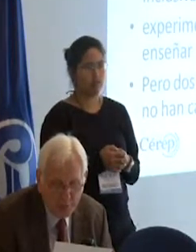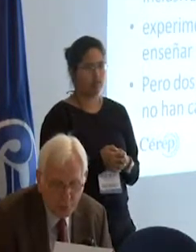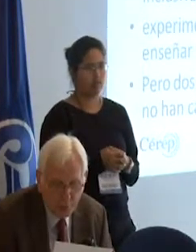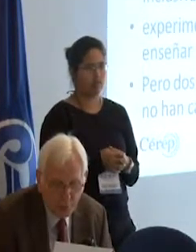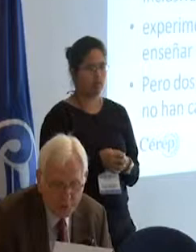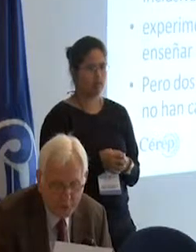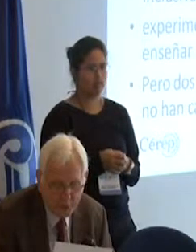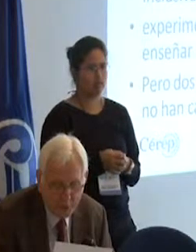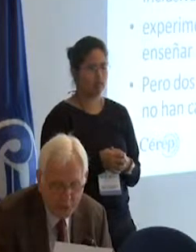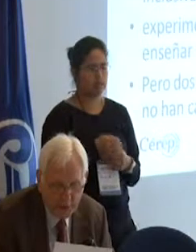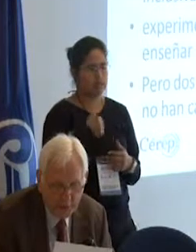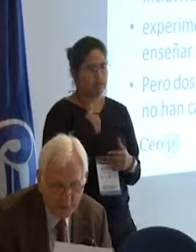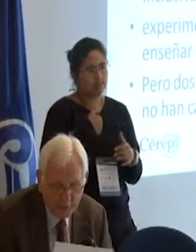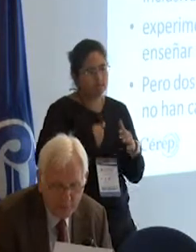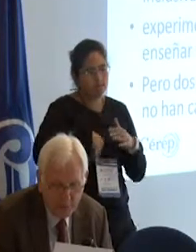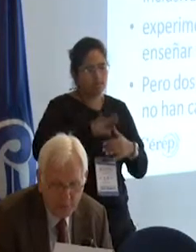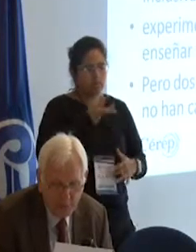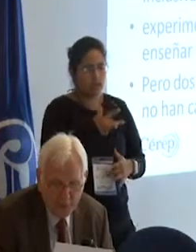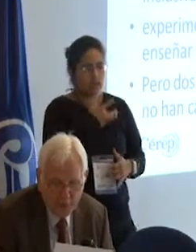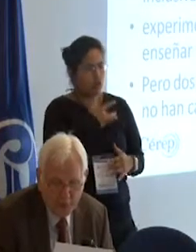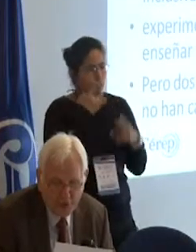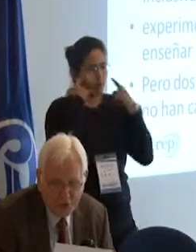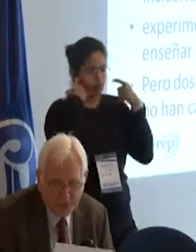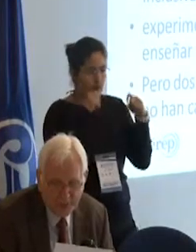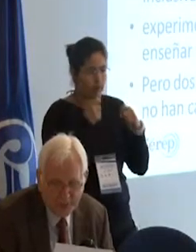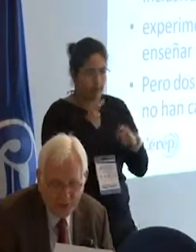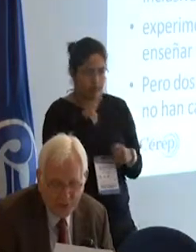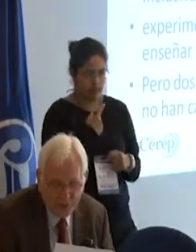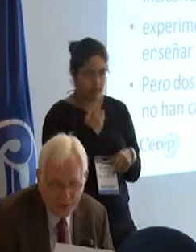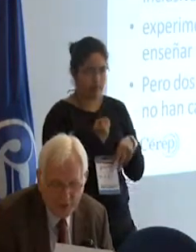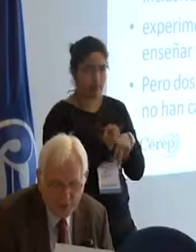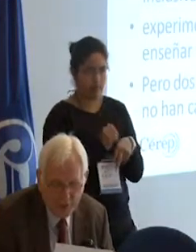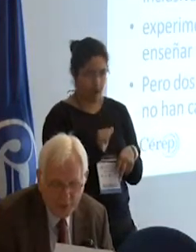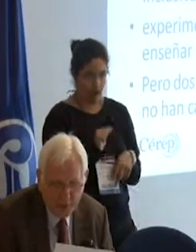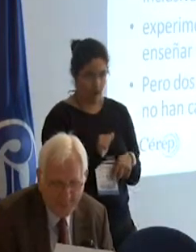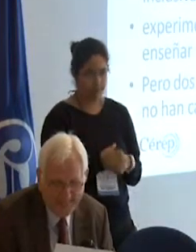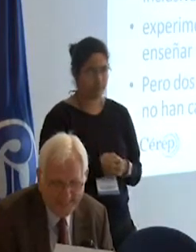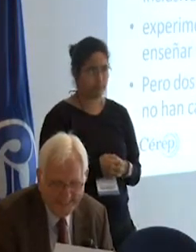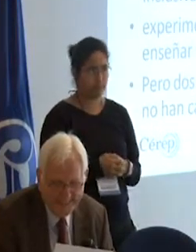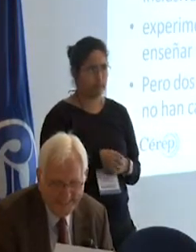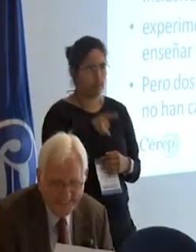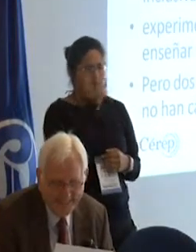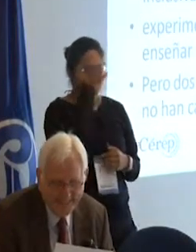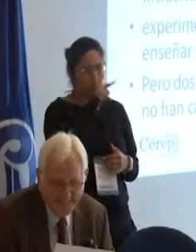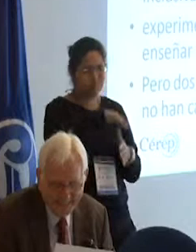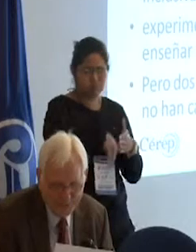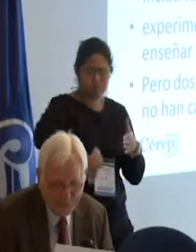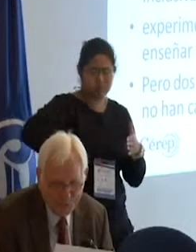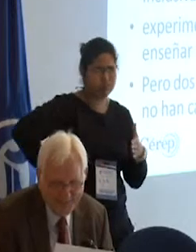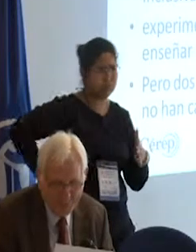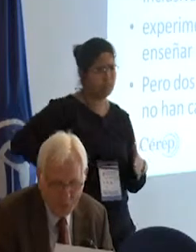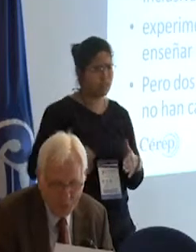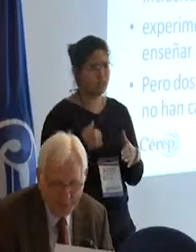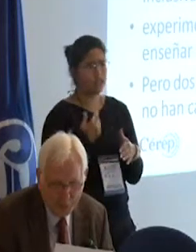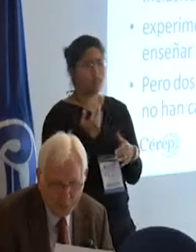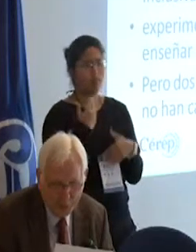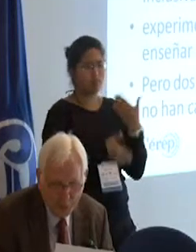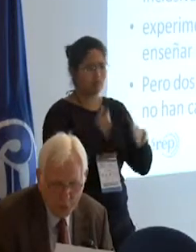sobre los que me encuentro más preocupada. Estoy más preocupada porque están en un gran retraso escolar. Si